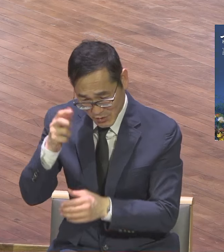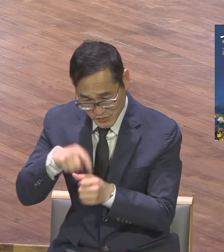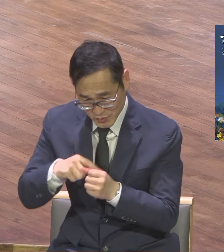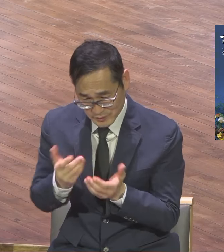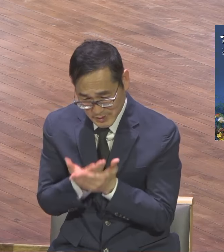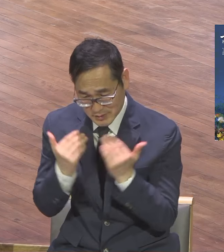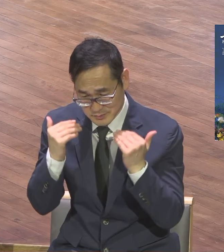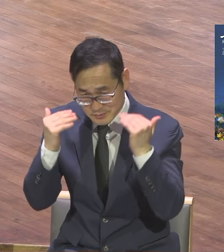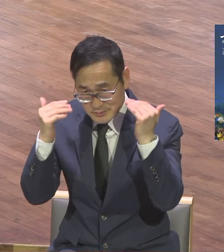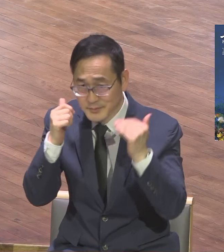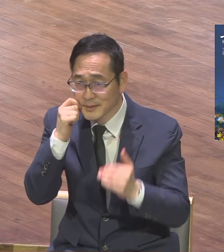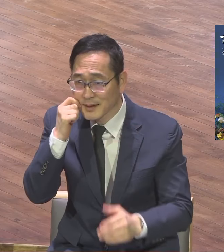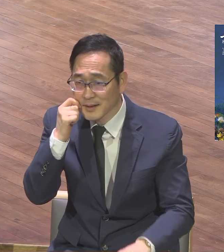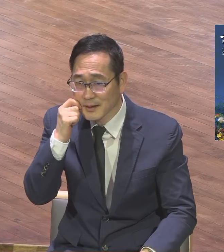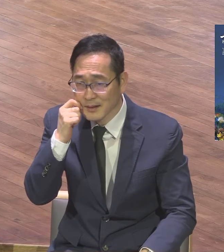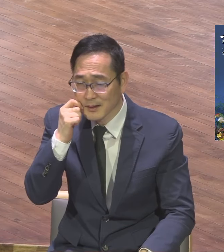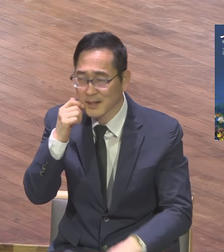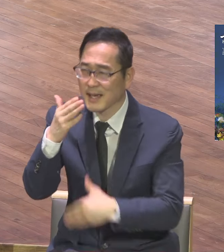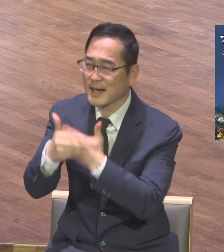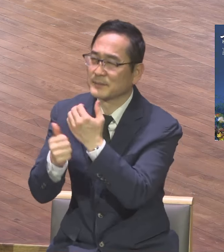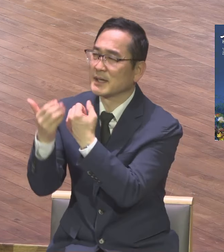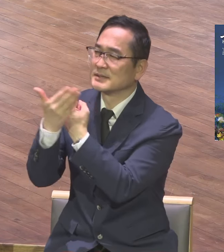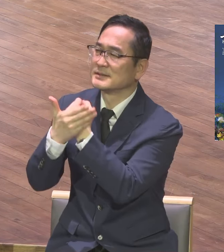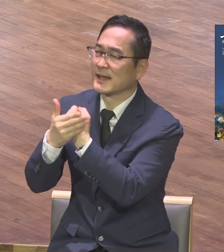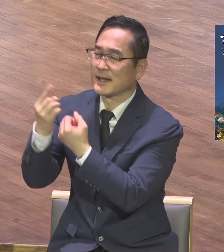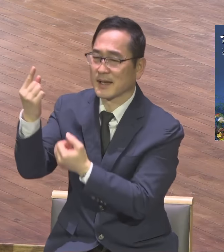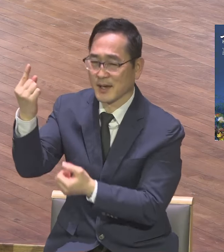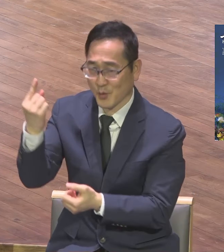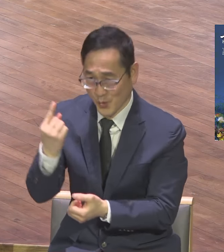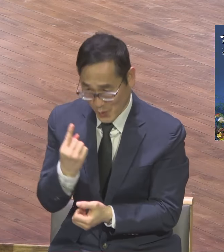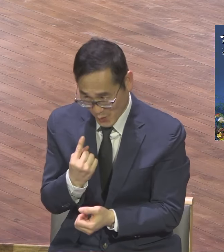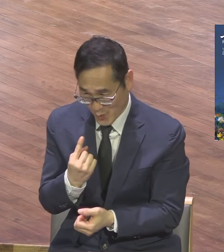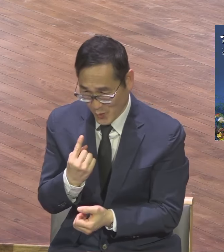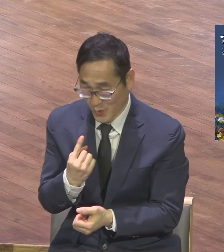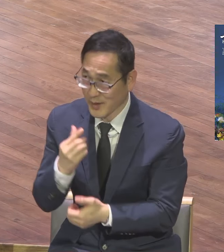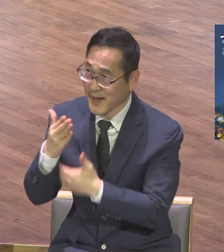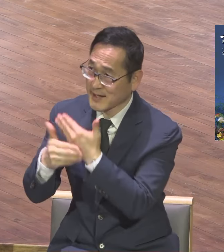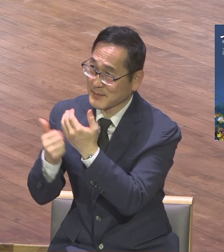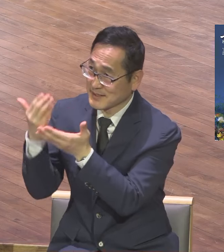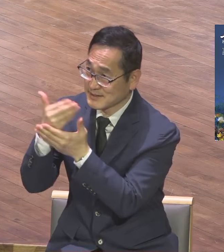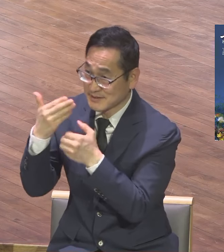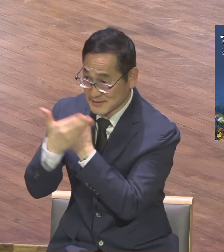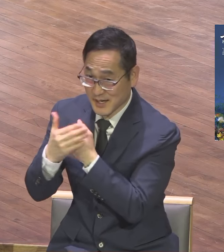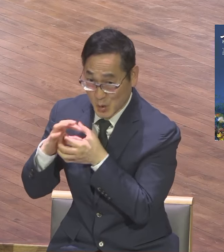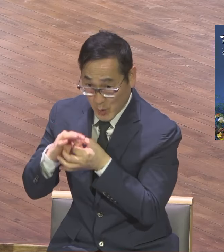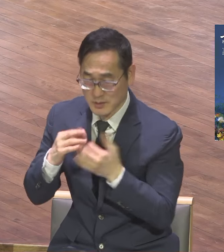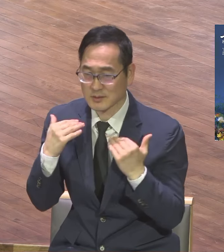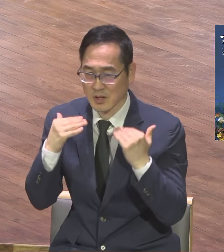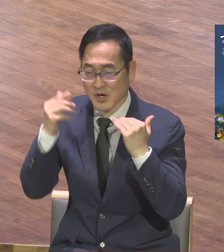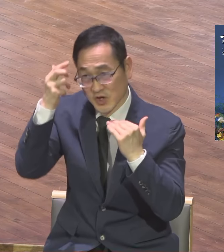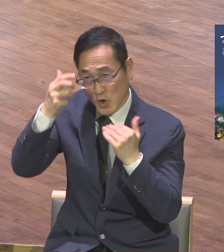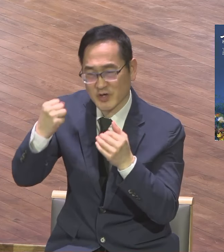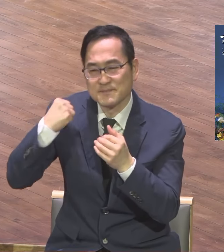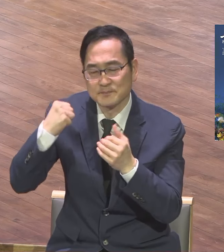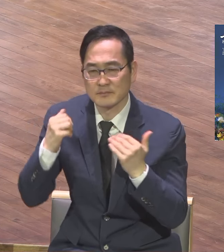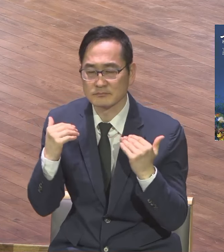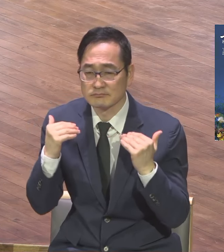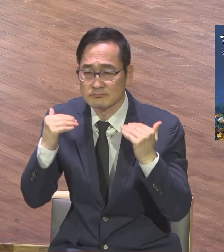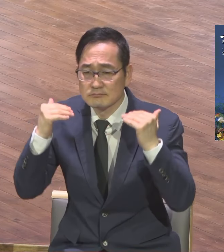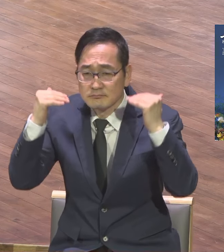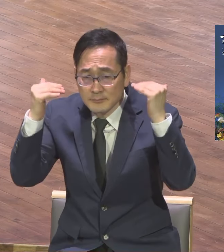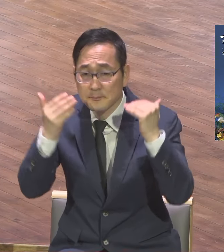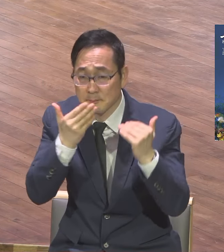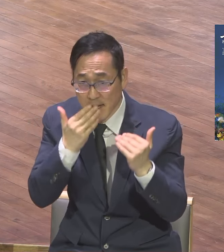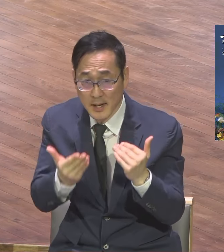됩니다. 하나님의 은혜가 임하고 그 은혜의 권능으로 우리는 성장하고 영적 영향을 입히는 삶을